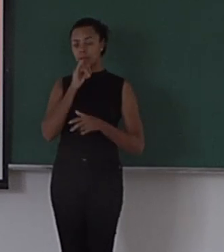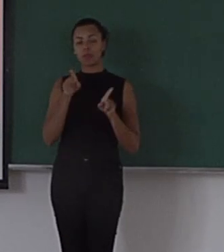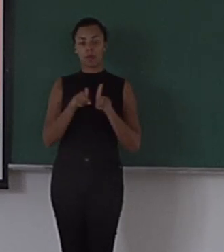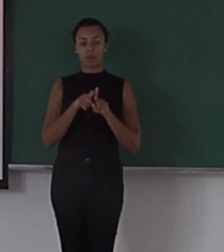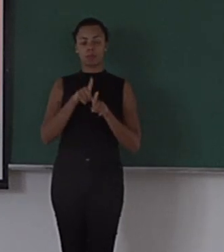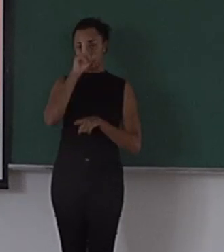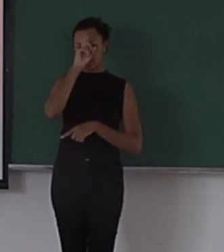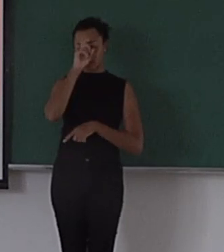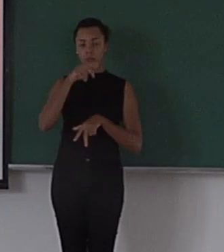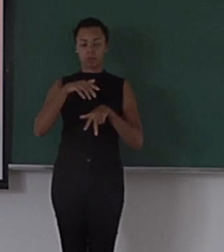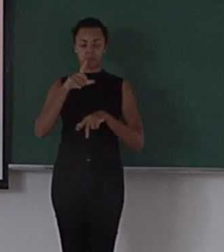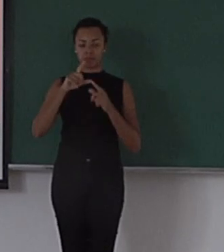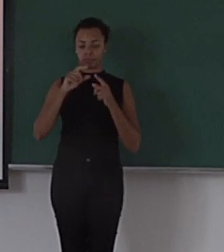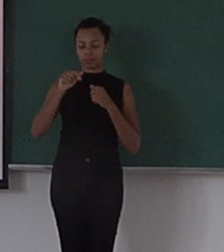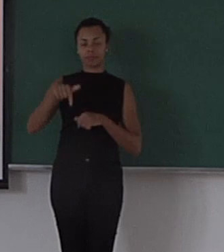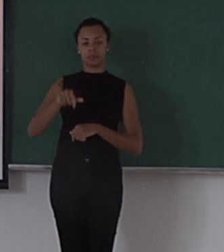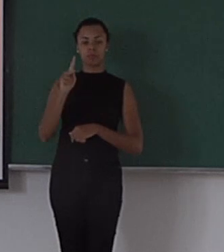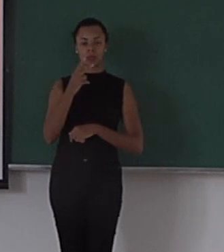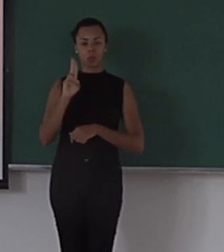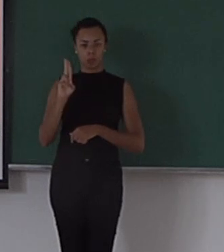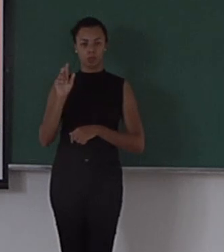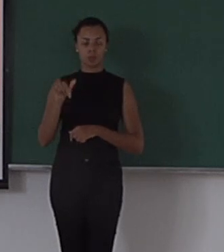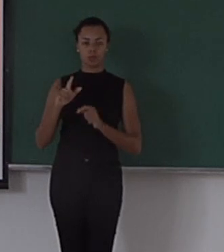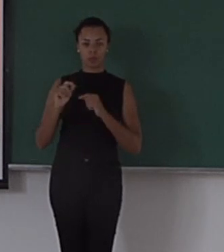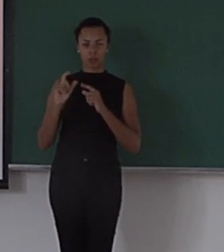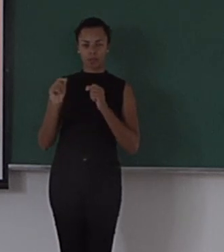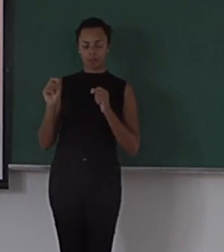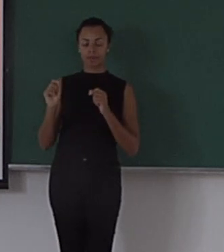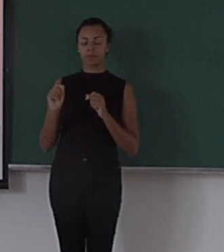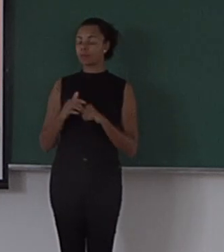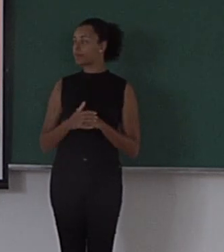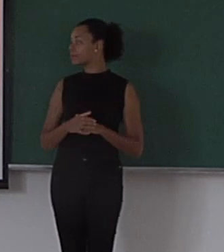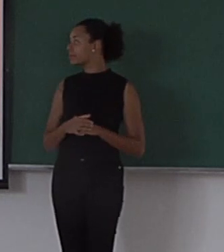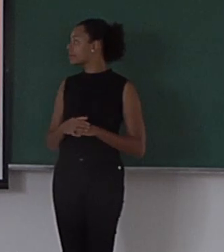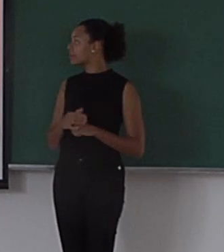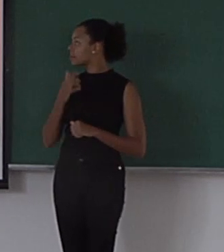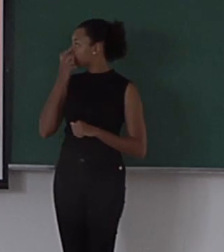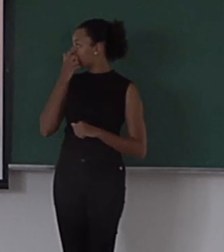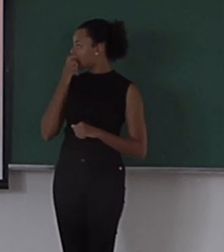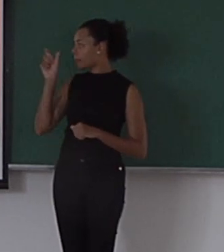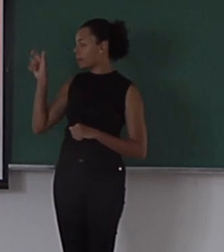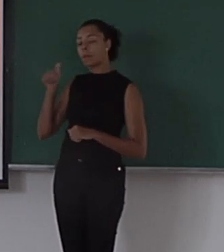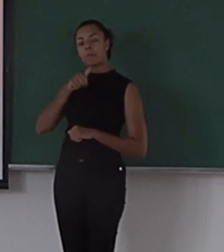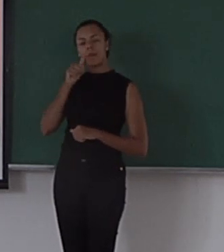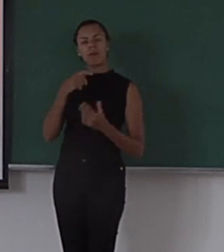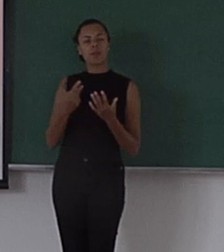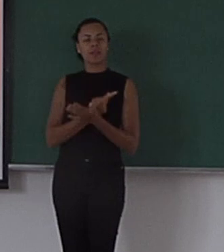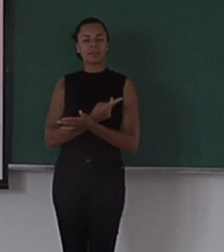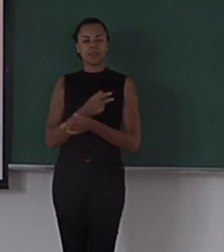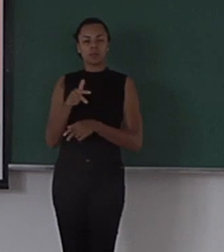universitário, aqui da universidade, do hospital universitário da UFJF. Essa paciente, ela era epilética, tinha